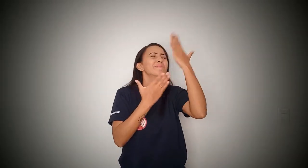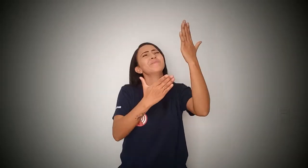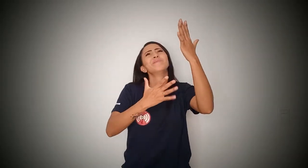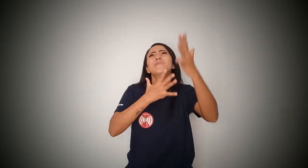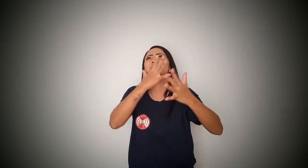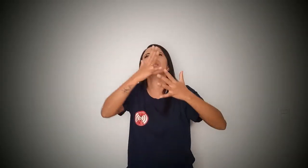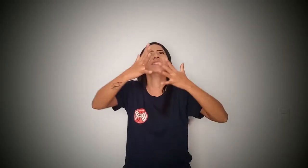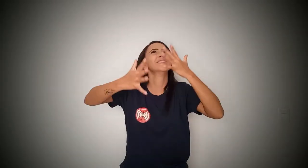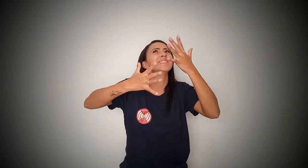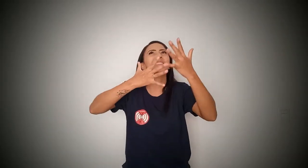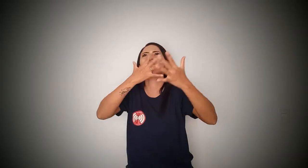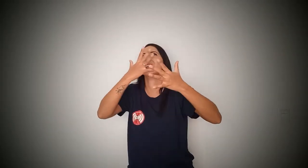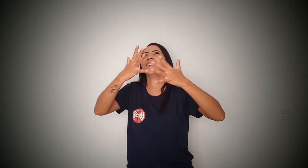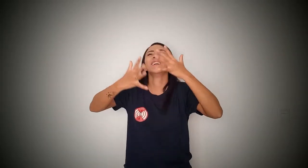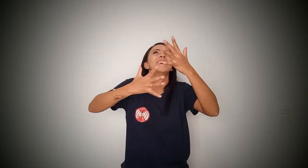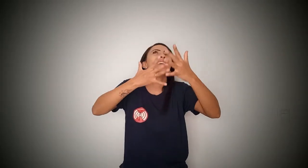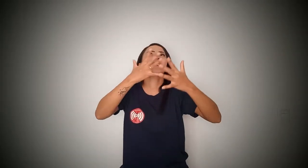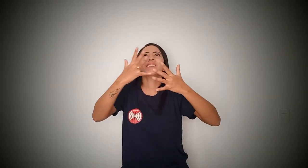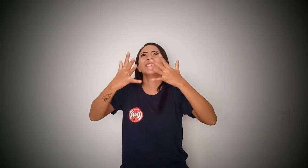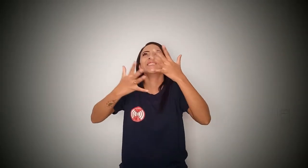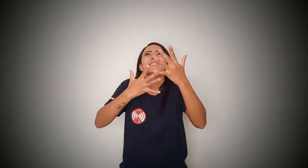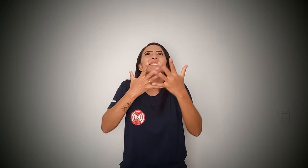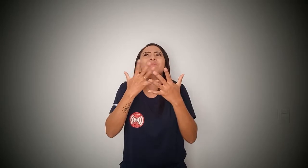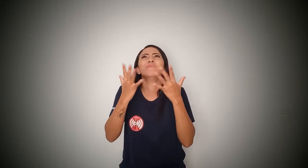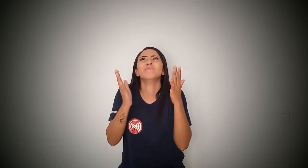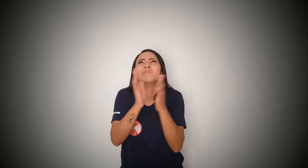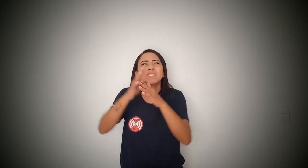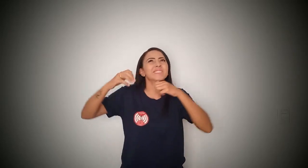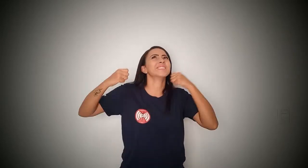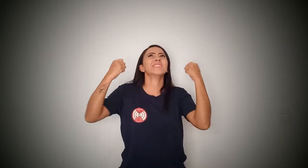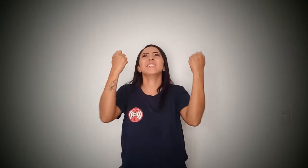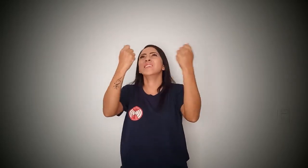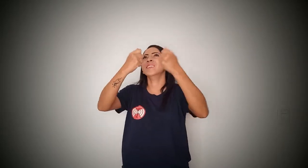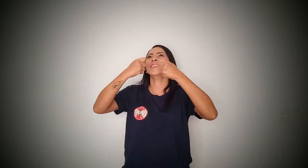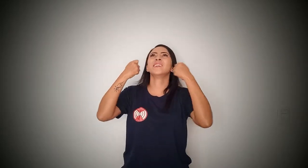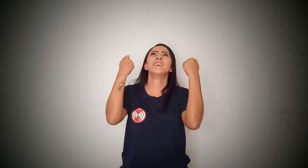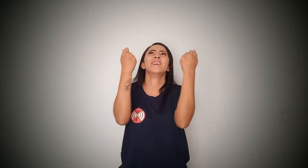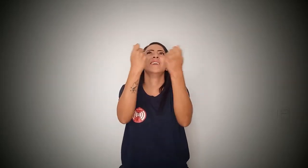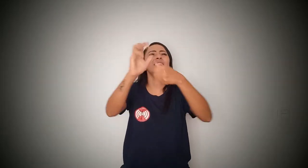cantamos aleluia, cantamos